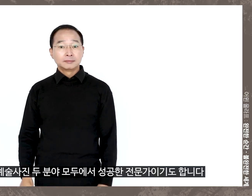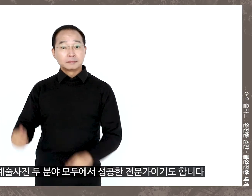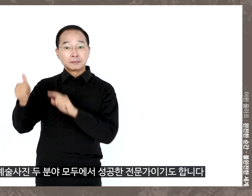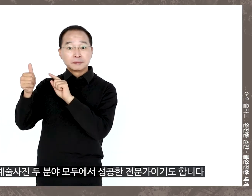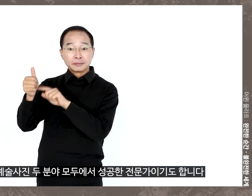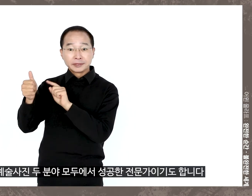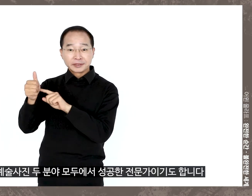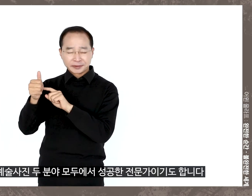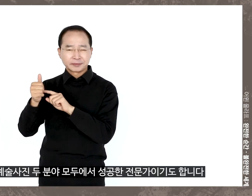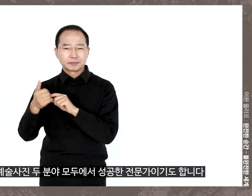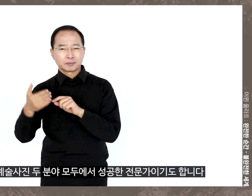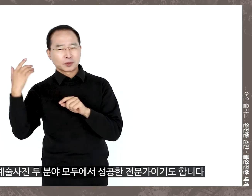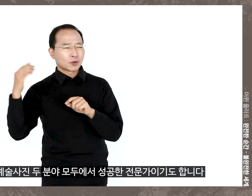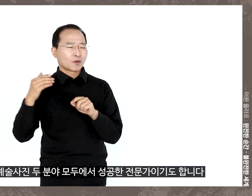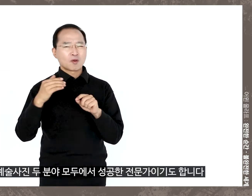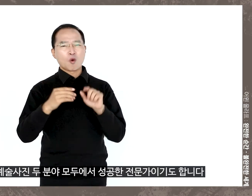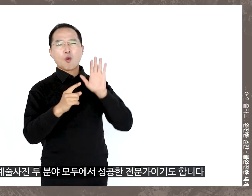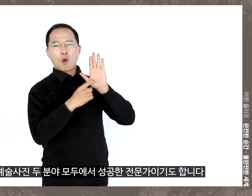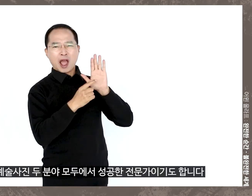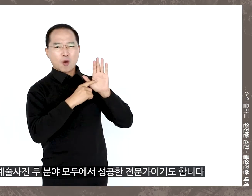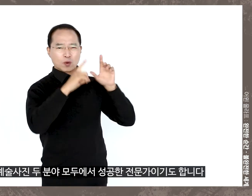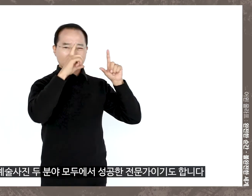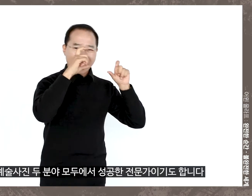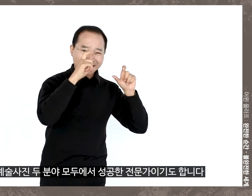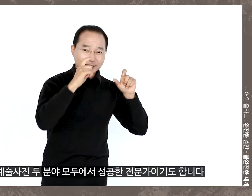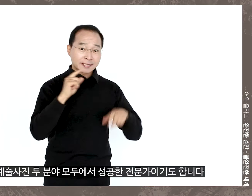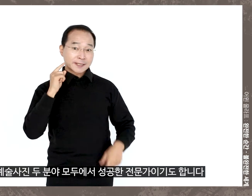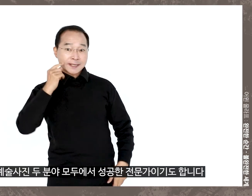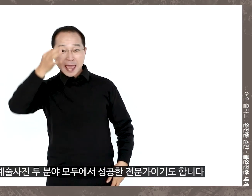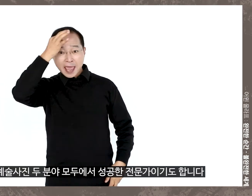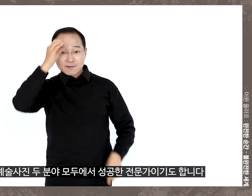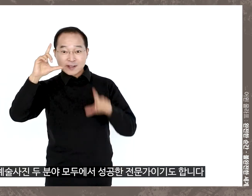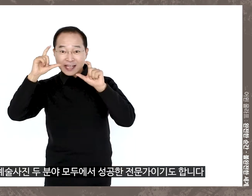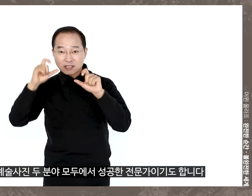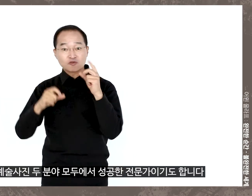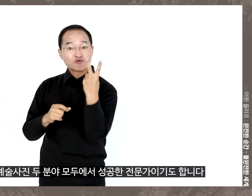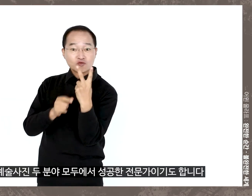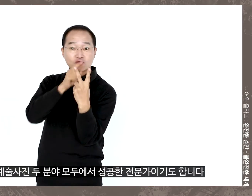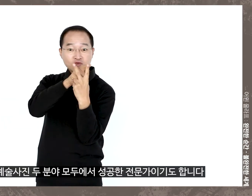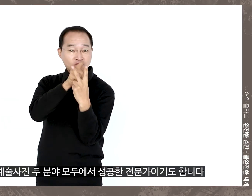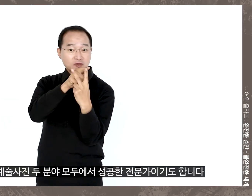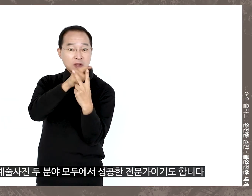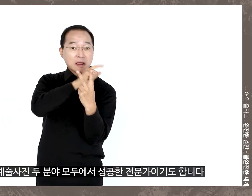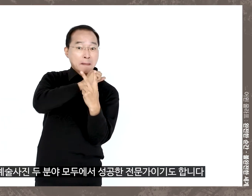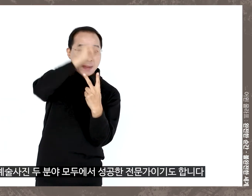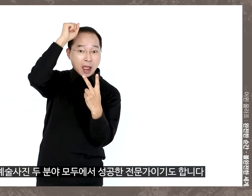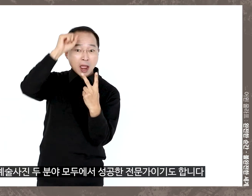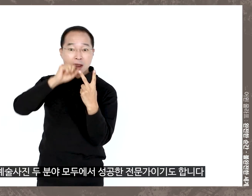그는 상업사진과 예술사진 두 분야 모두에서 성공한